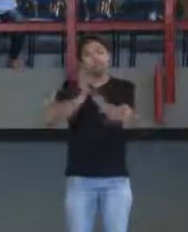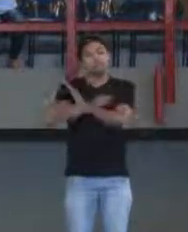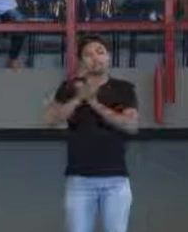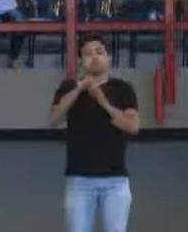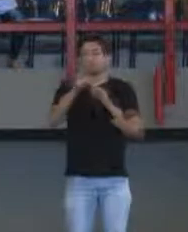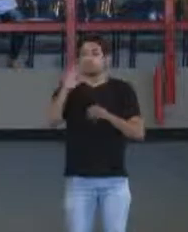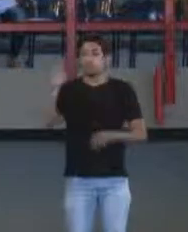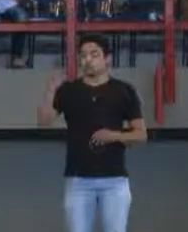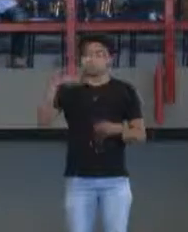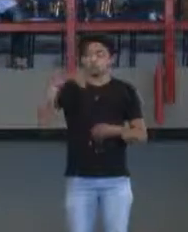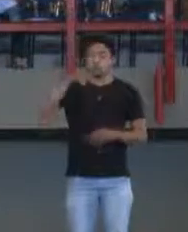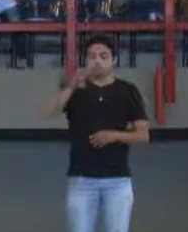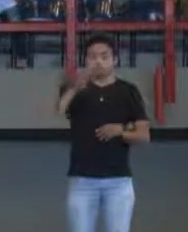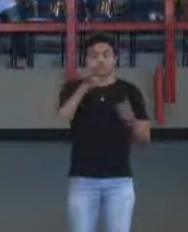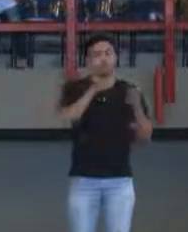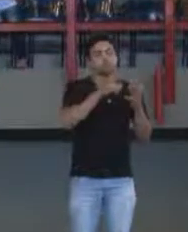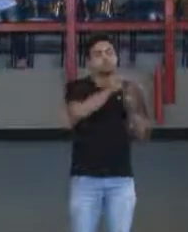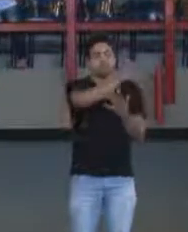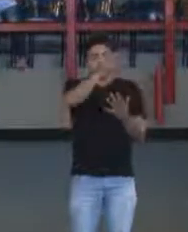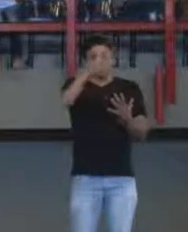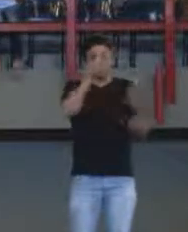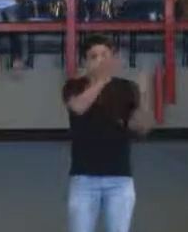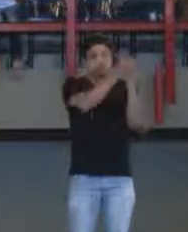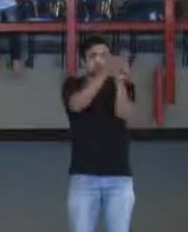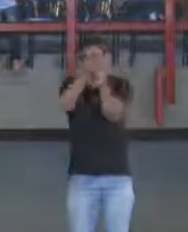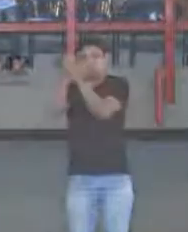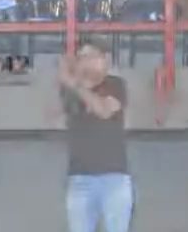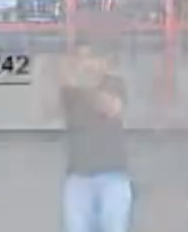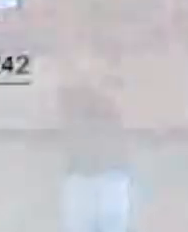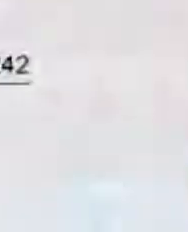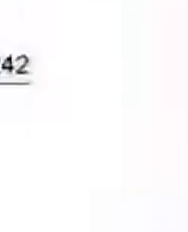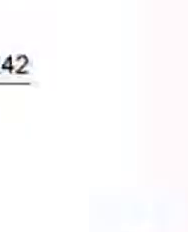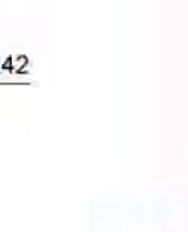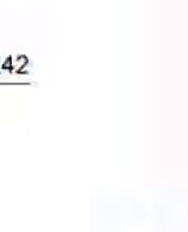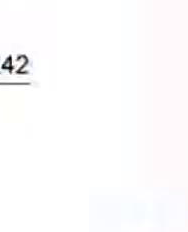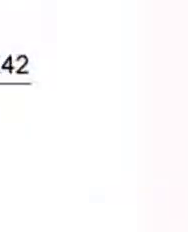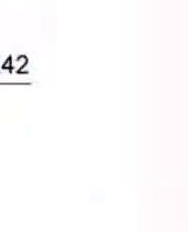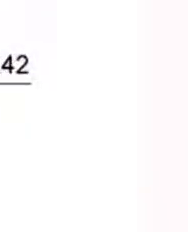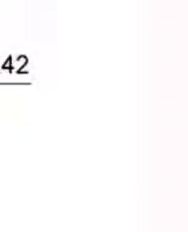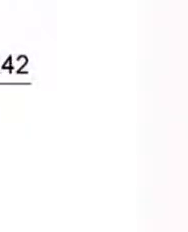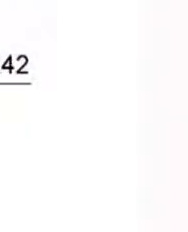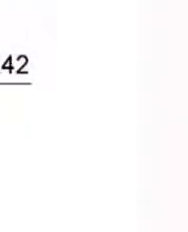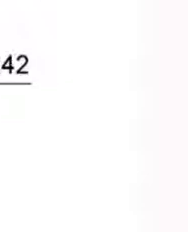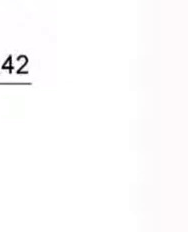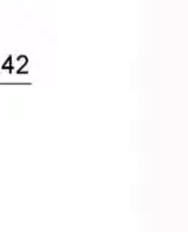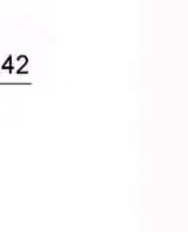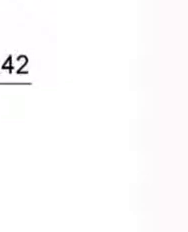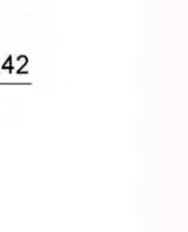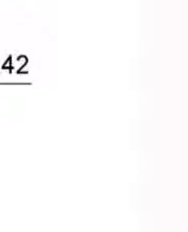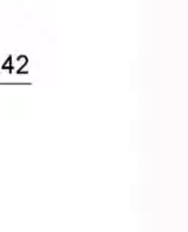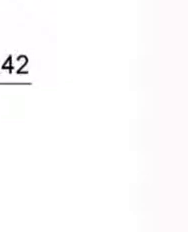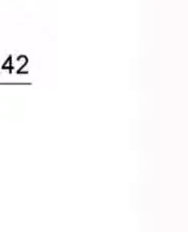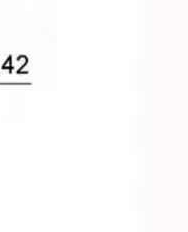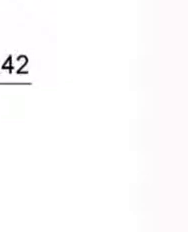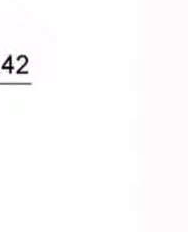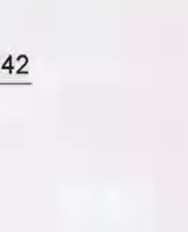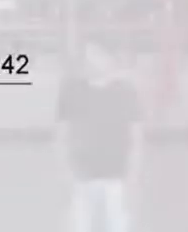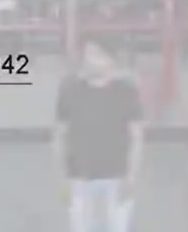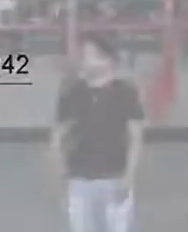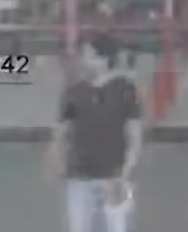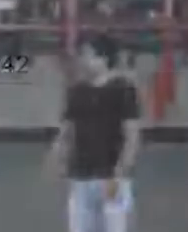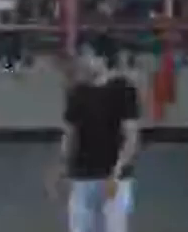média, somava lá os 6 valores e dividia por 6, portanto, item correto, item B de